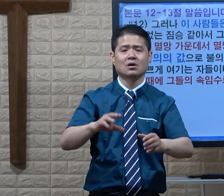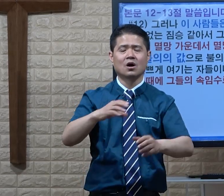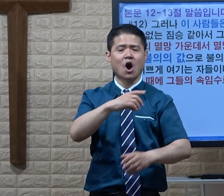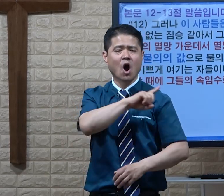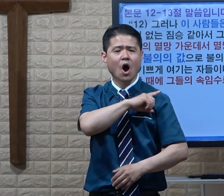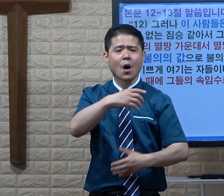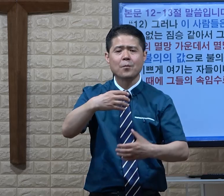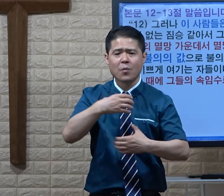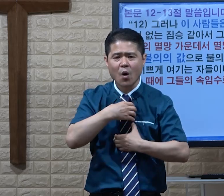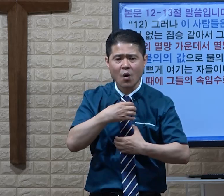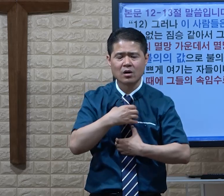동물을 판매하고